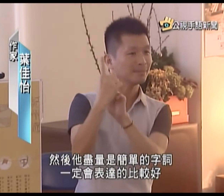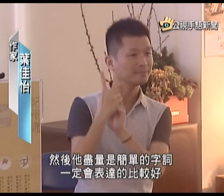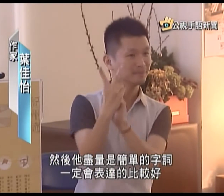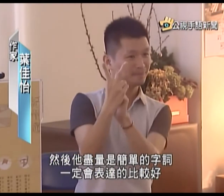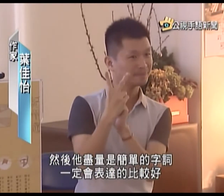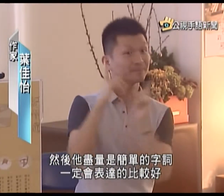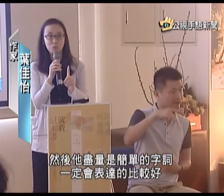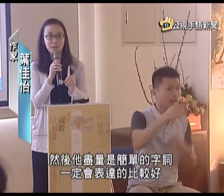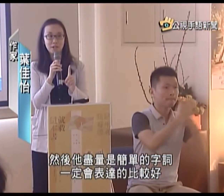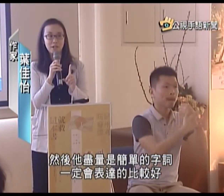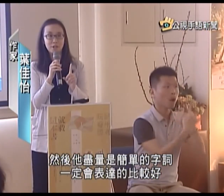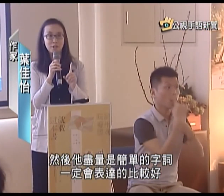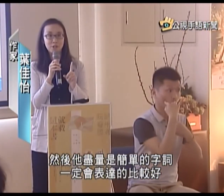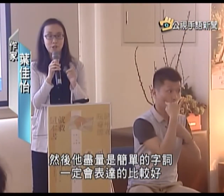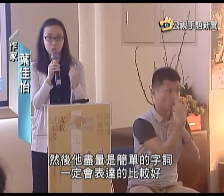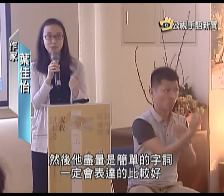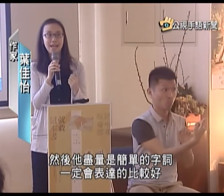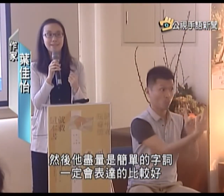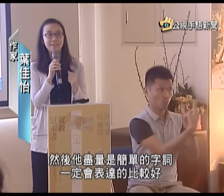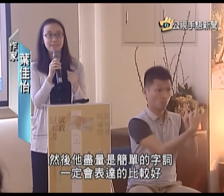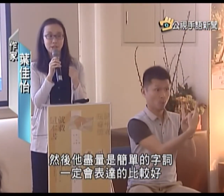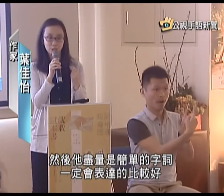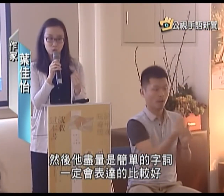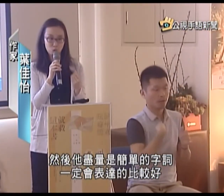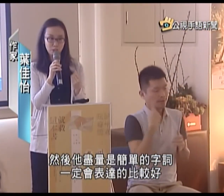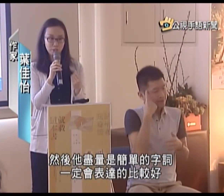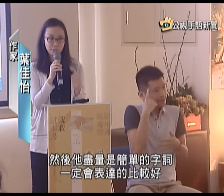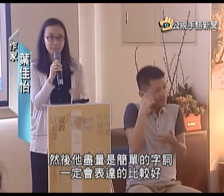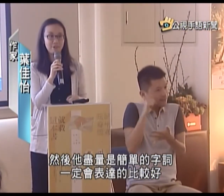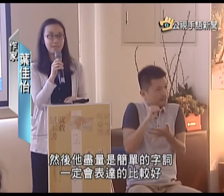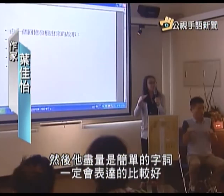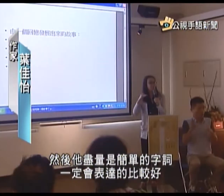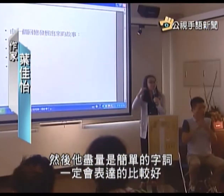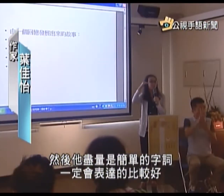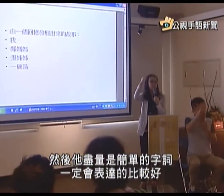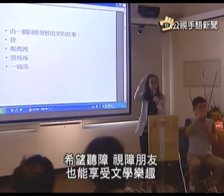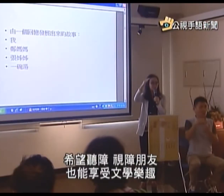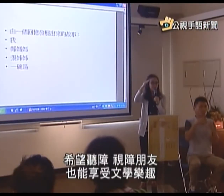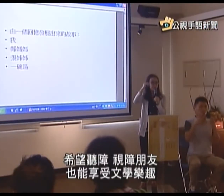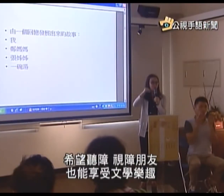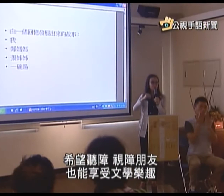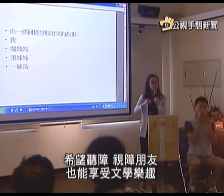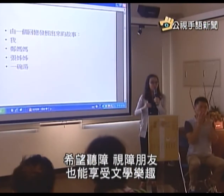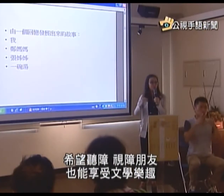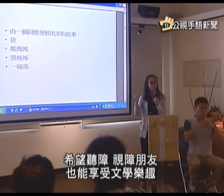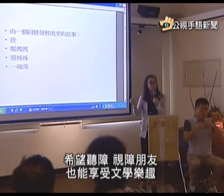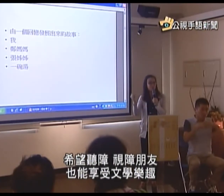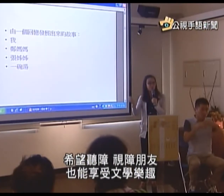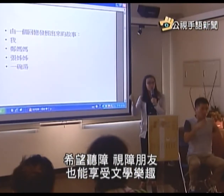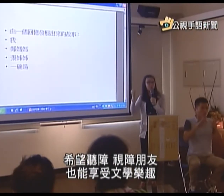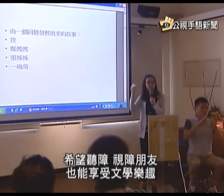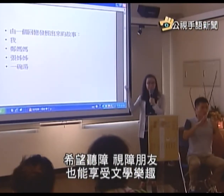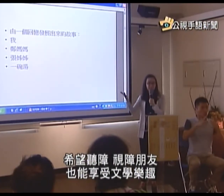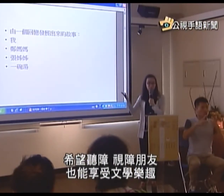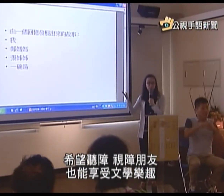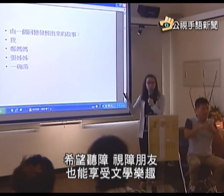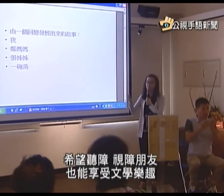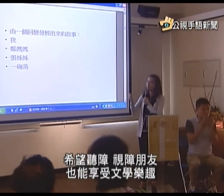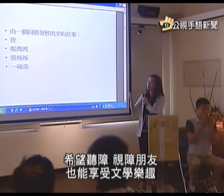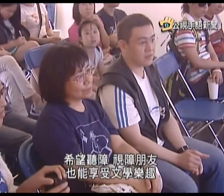简单的字词一定是会表达得比较好。 希望听障视障朋友也能享受文学乐趣。身心